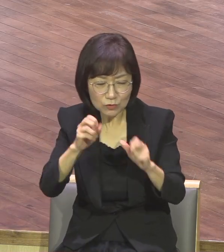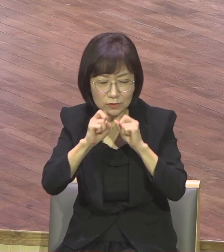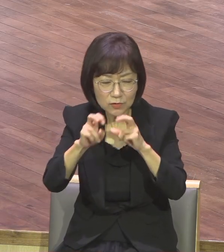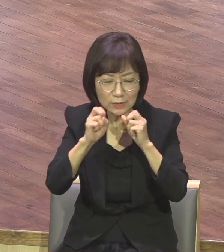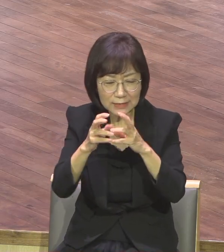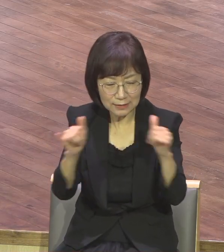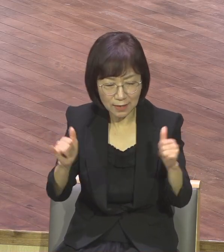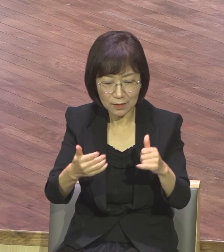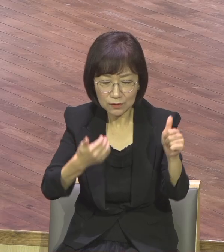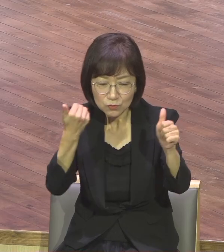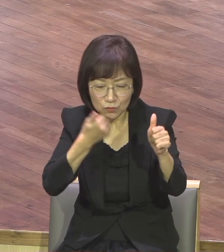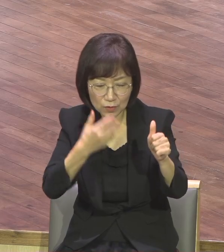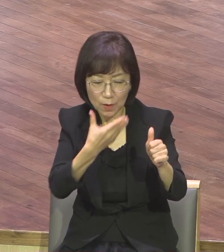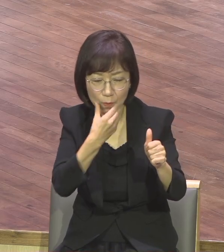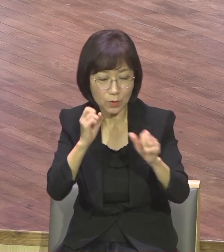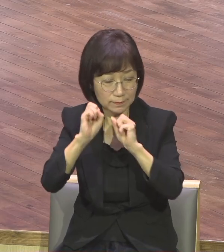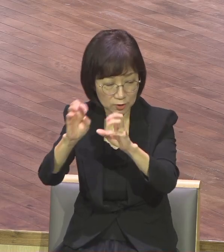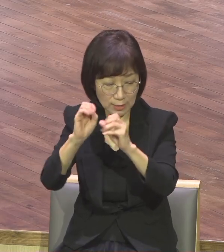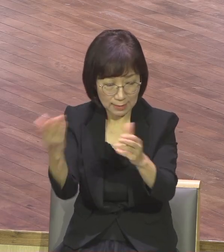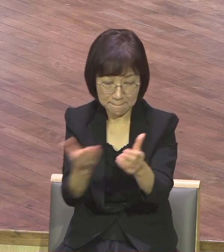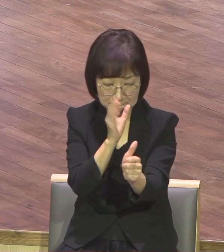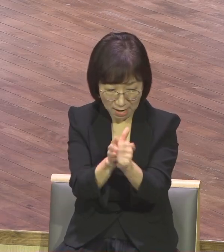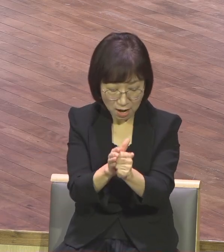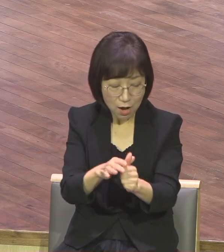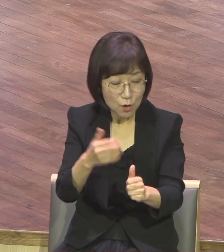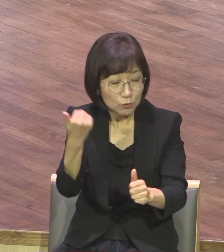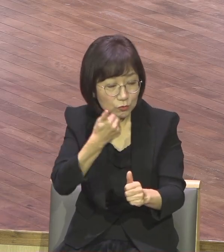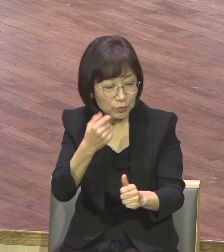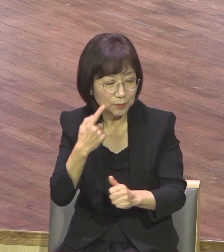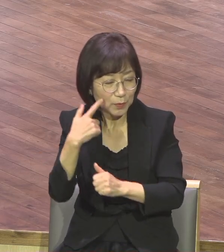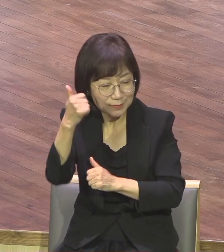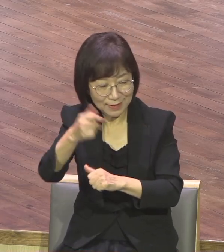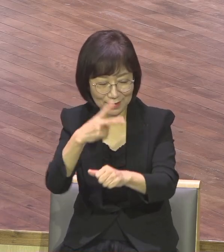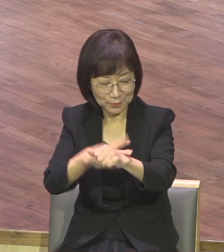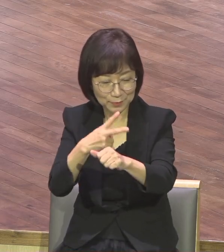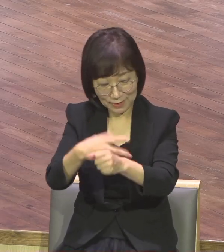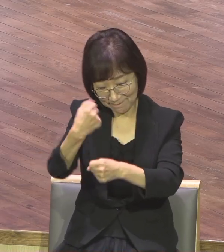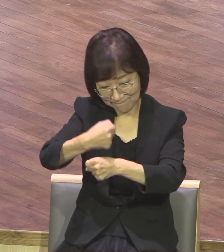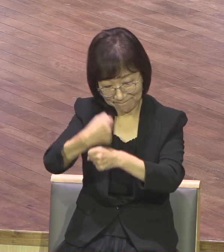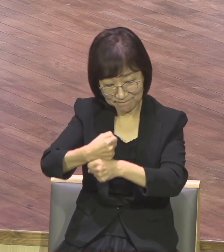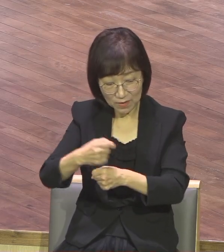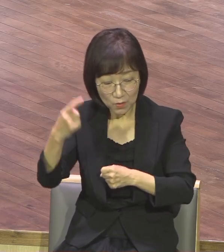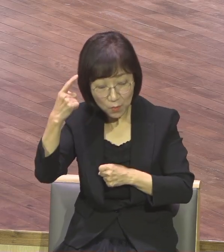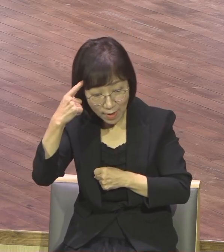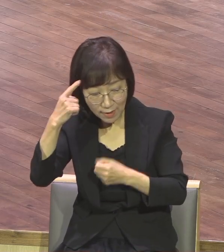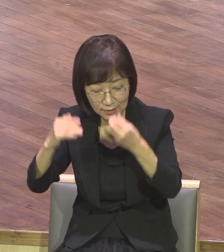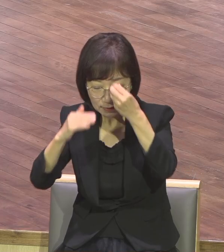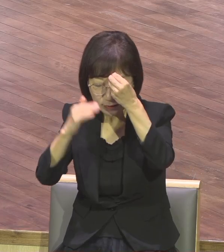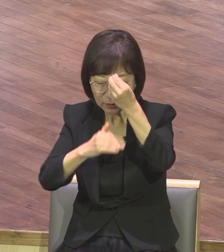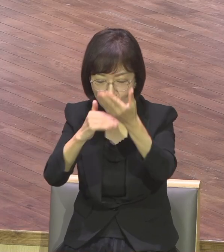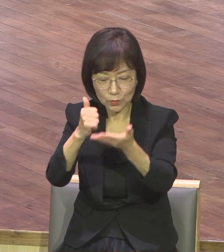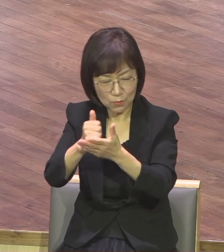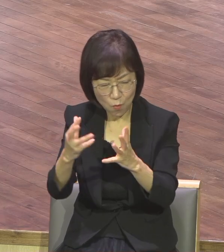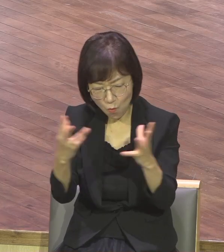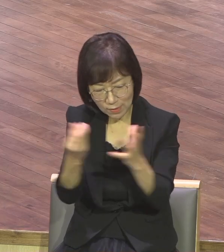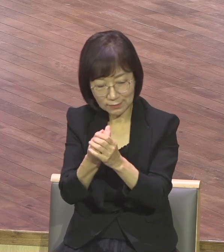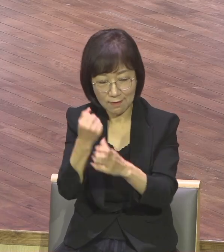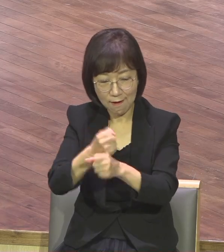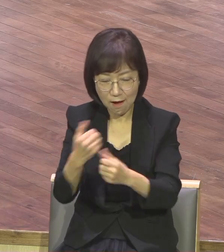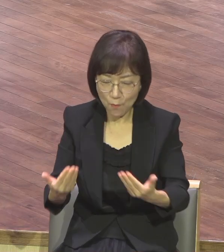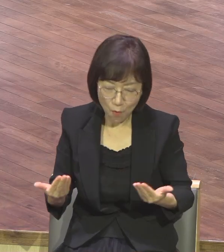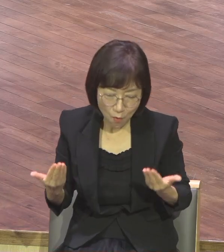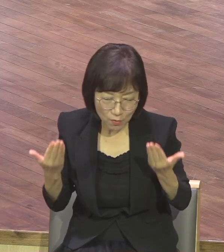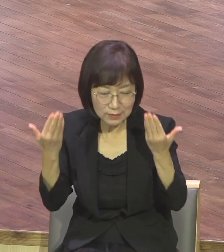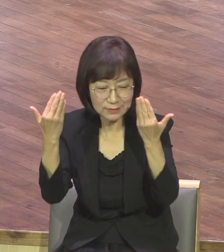어떤 사람은 복음 전하는 자로, 어떤 사람은 목사와 교사로 삼으셨으니 이는 성도를 온전하게 하여